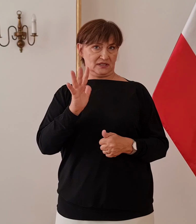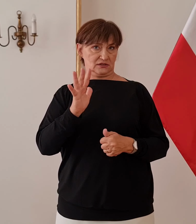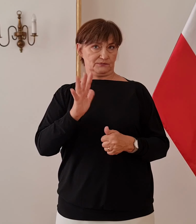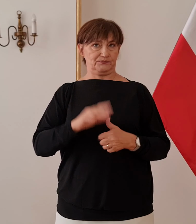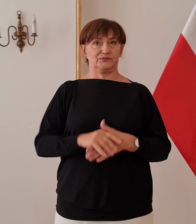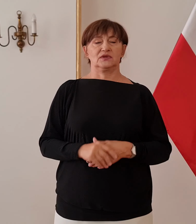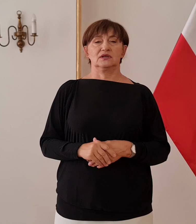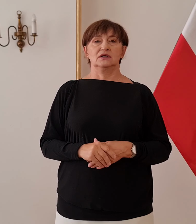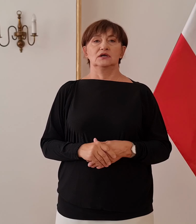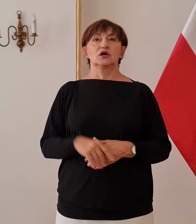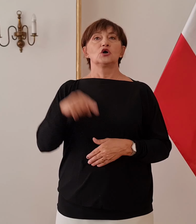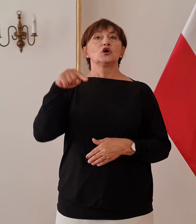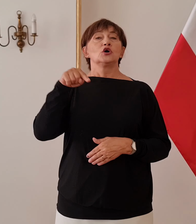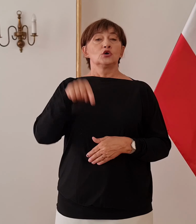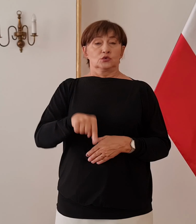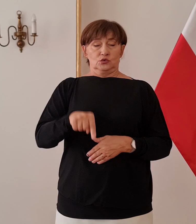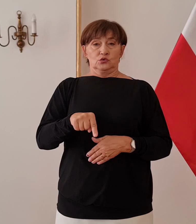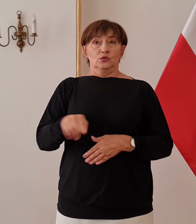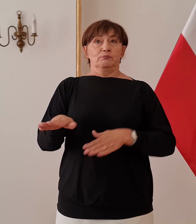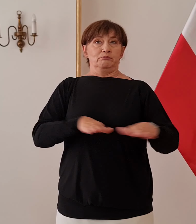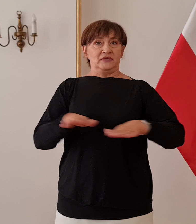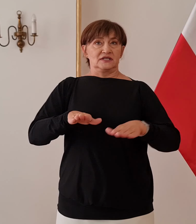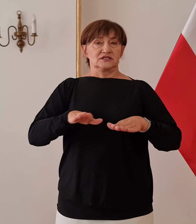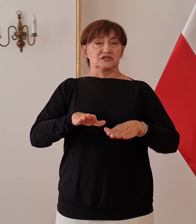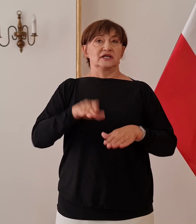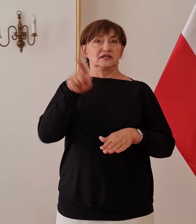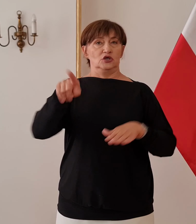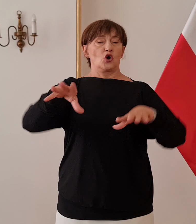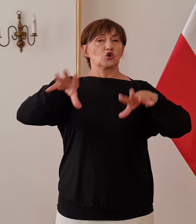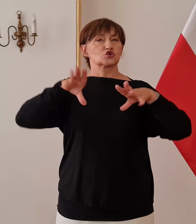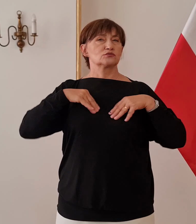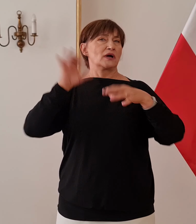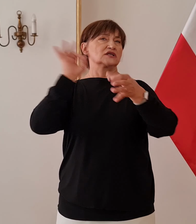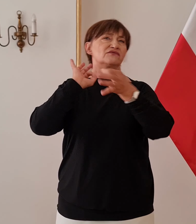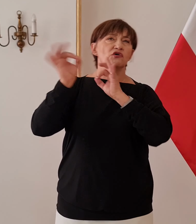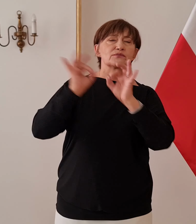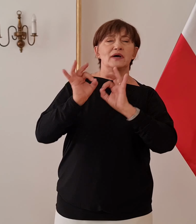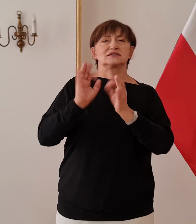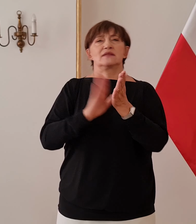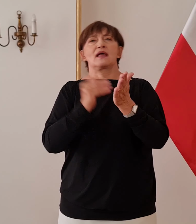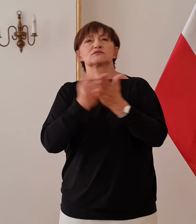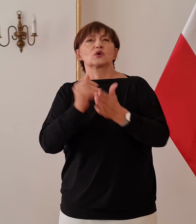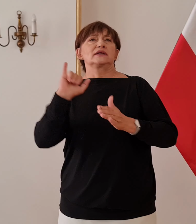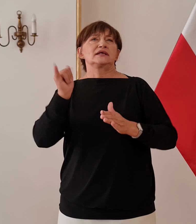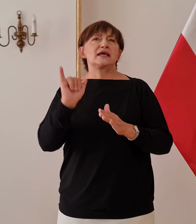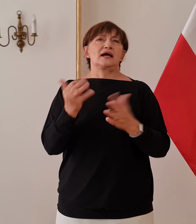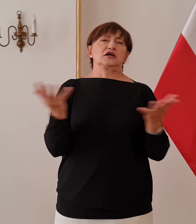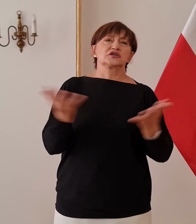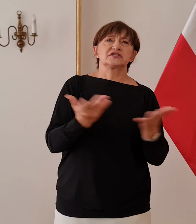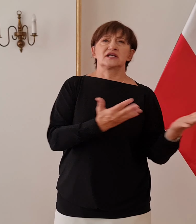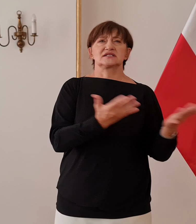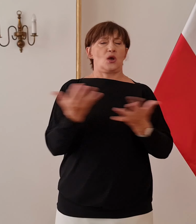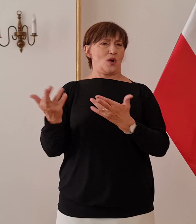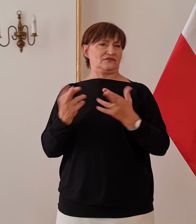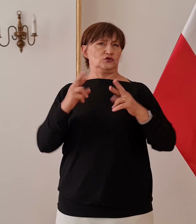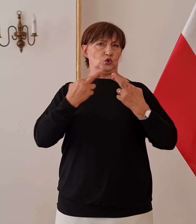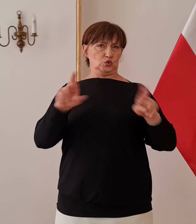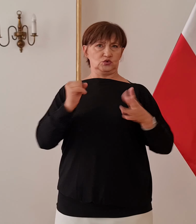To właśnie tutaj znajduje się punkt informacyjny. W tym punkcie